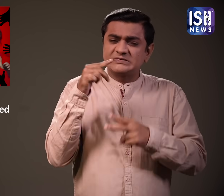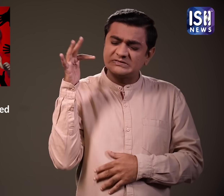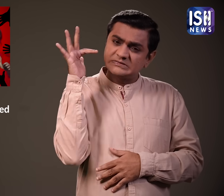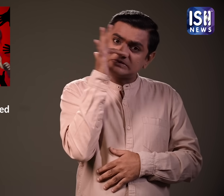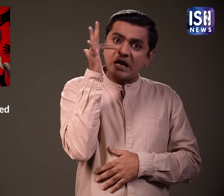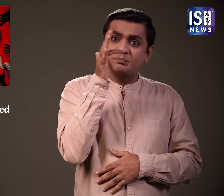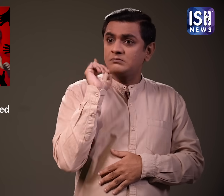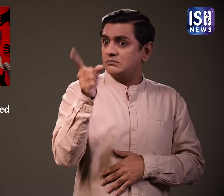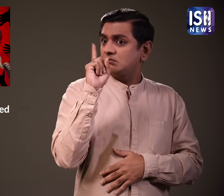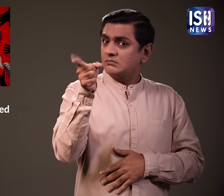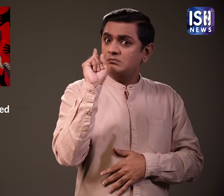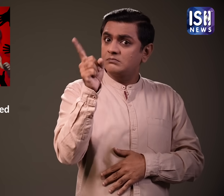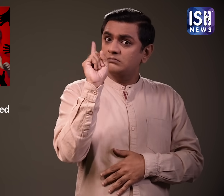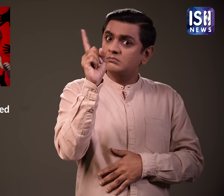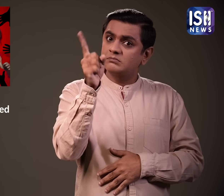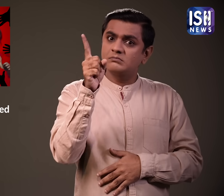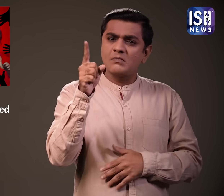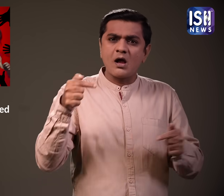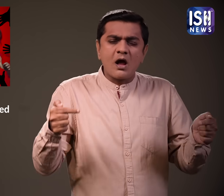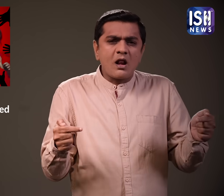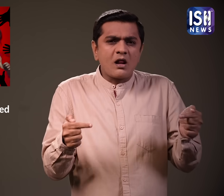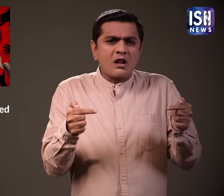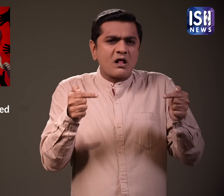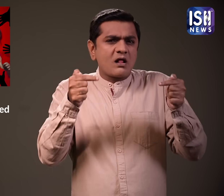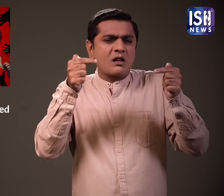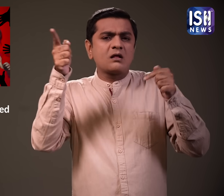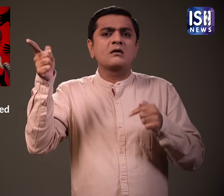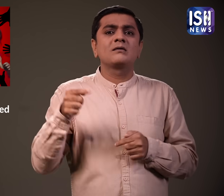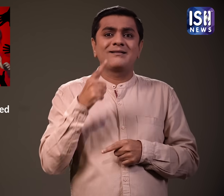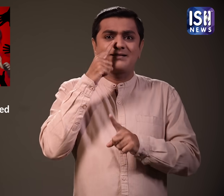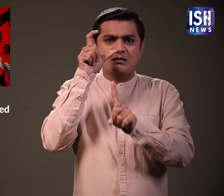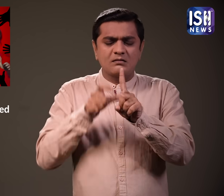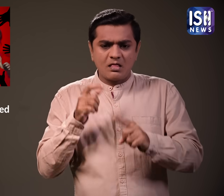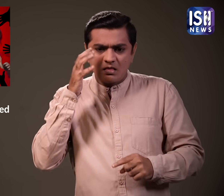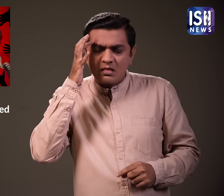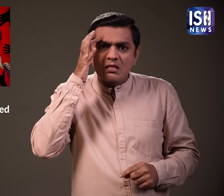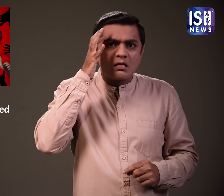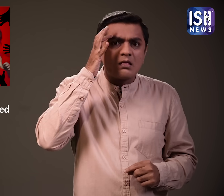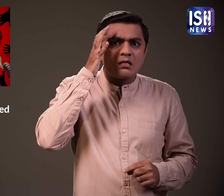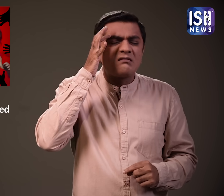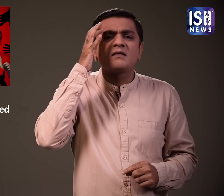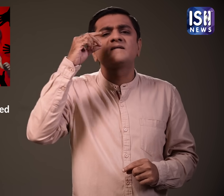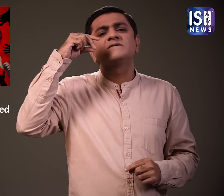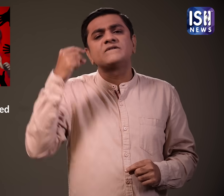उसे गाउं में नक्नग हुमाएगा. इसके बाद महिला ने पुलिस में शिकायत की.